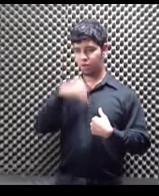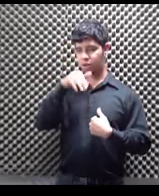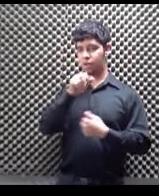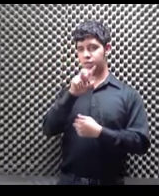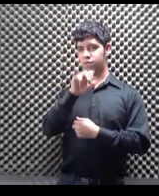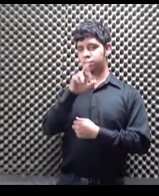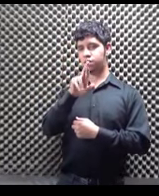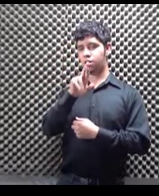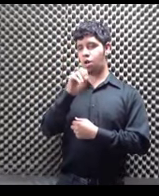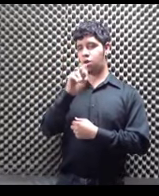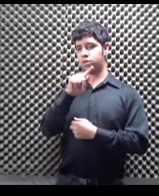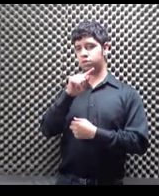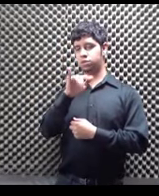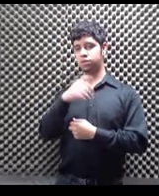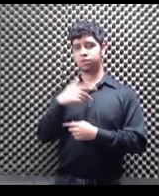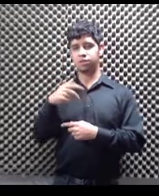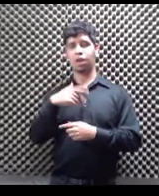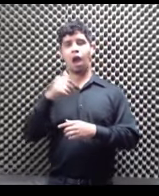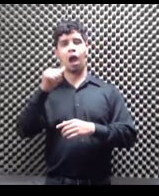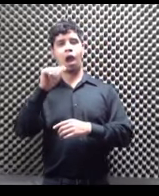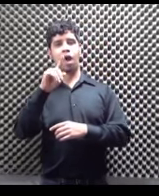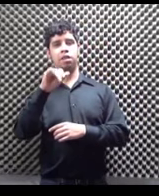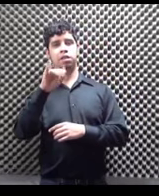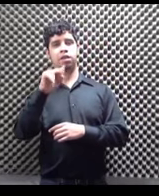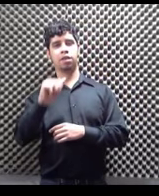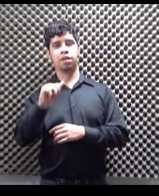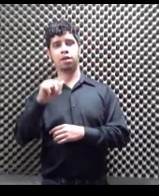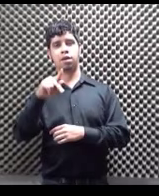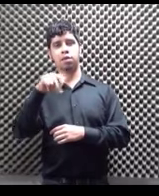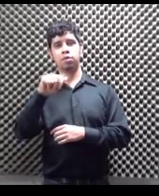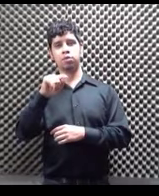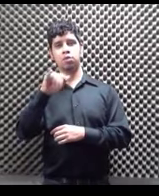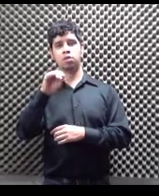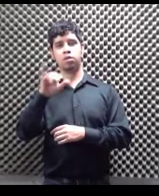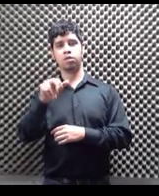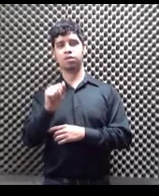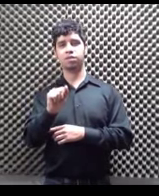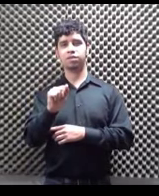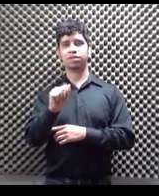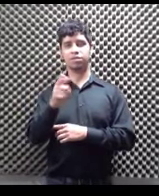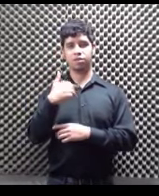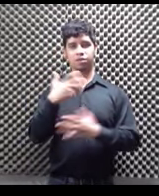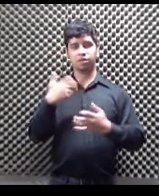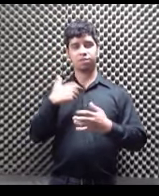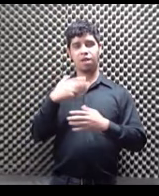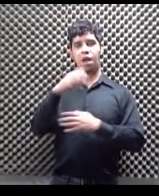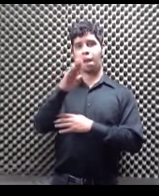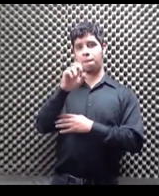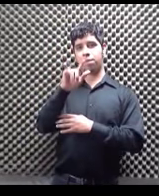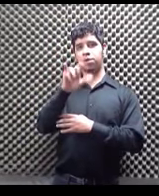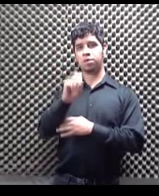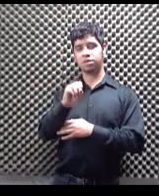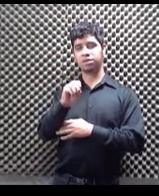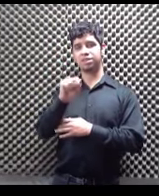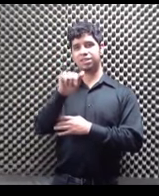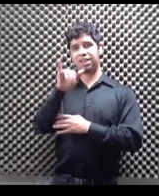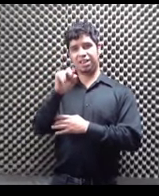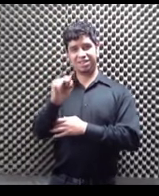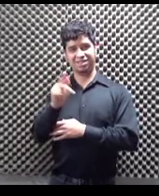y Lea Pantoja. Ay, muy bien. Para Ricky, para divertirnos. Yo seré Provicente. ¿Verdad?